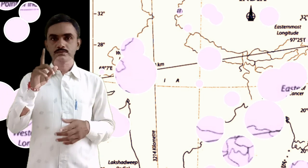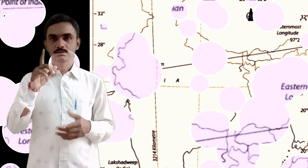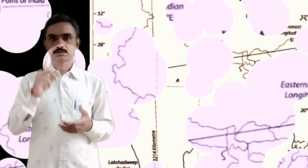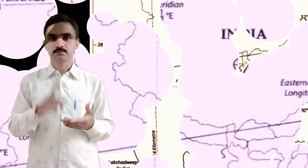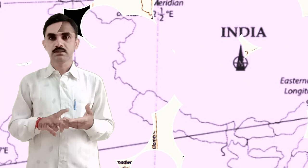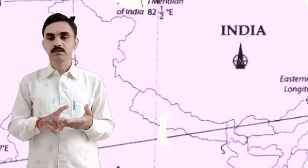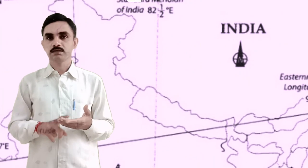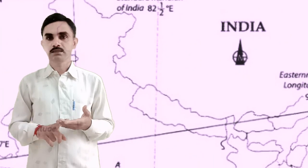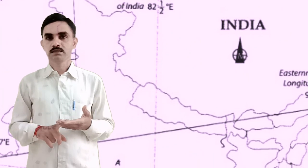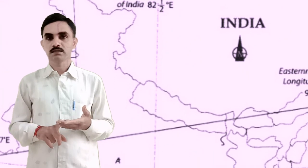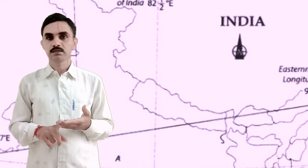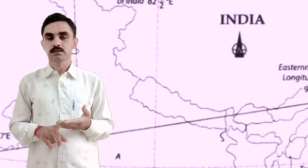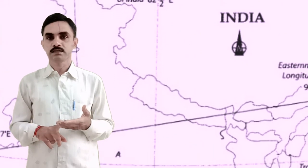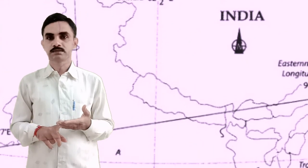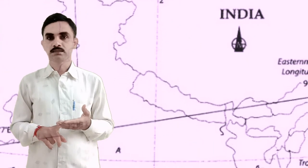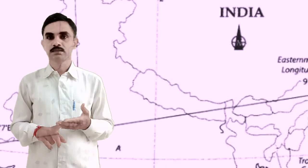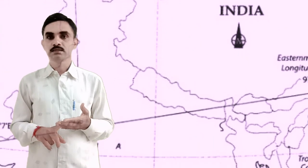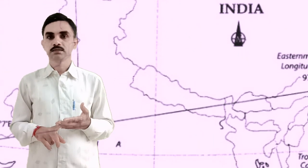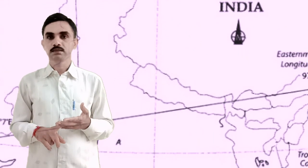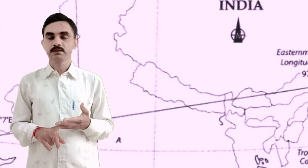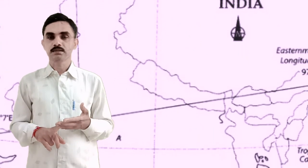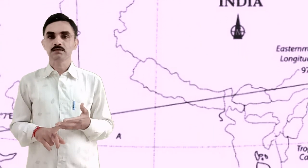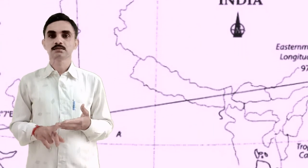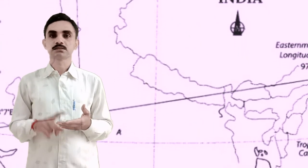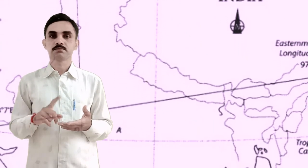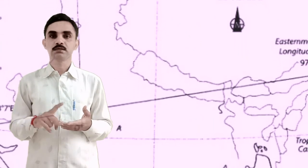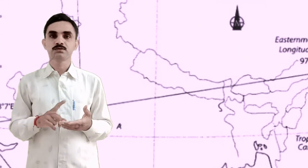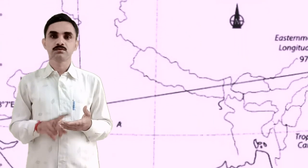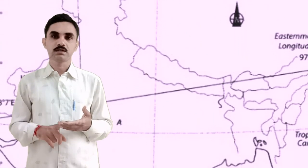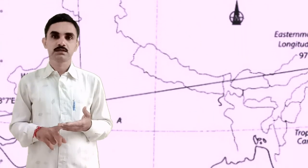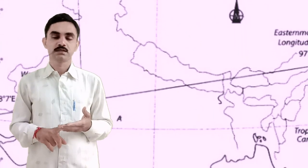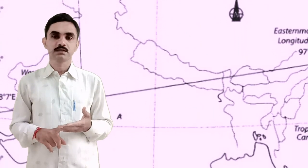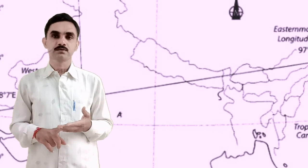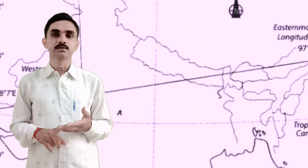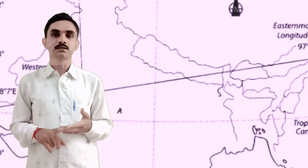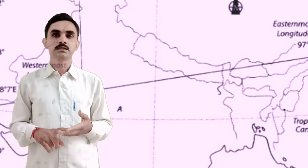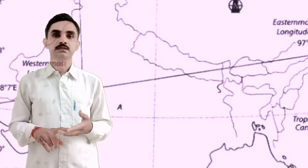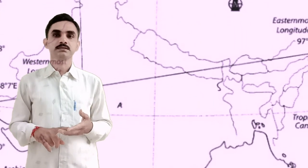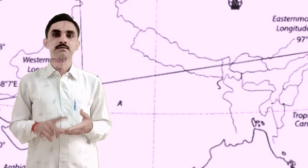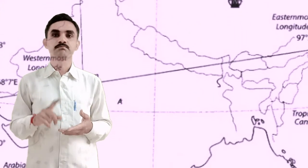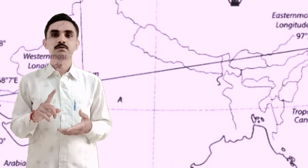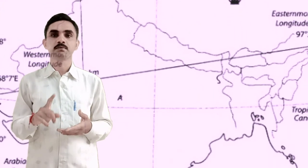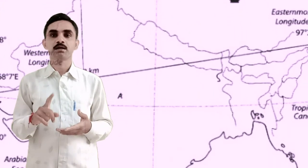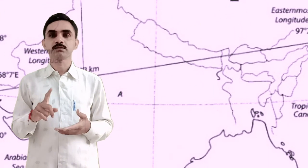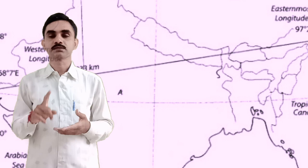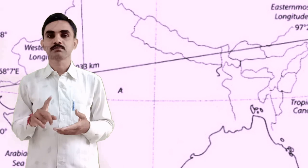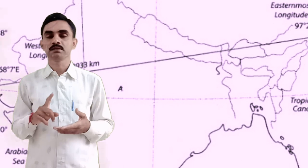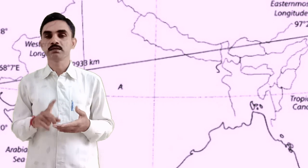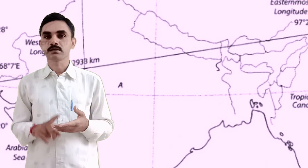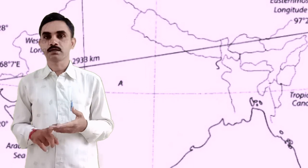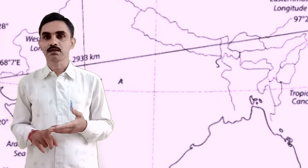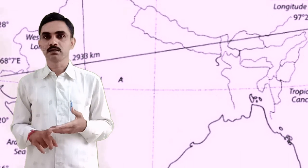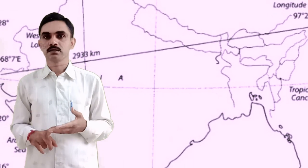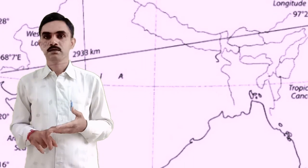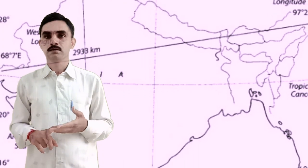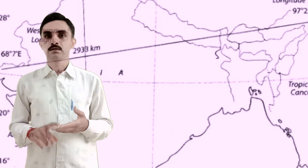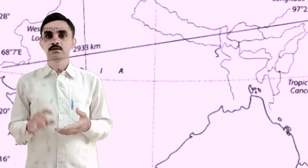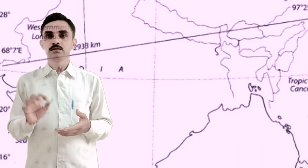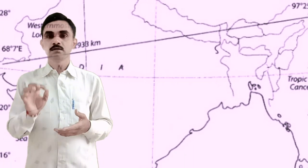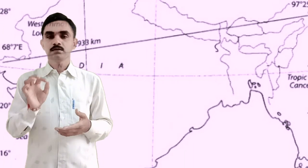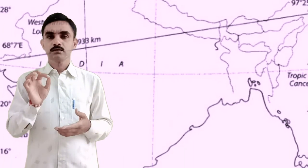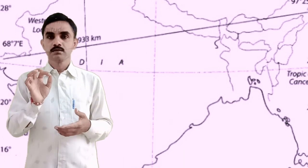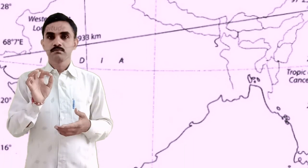ભારતનો સમય કઈ રીતે નક્કી થાય છે એ સમયની જો વાત કરીએ તો તે છે પ્રમાણ સમય રેખા।